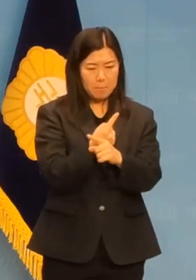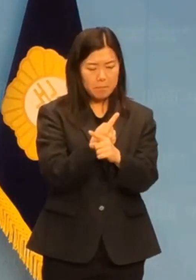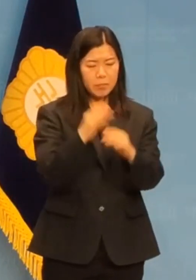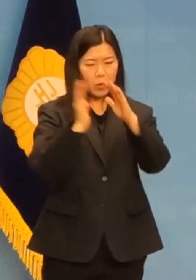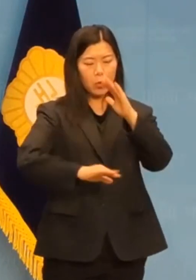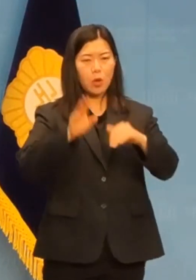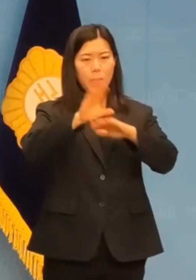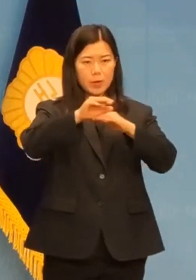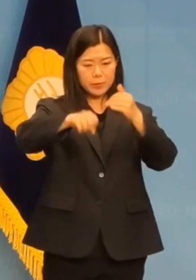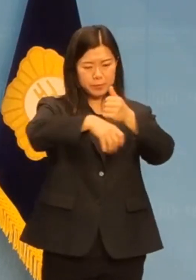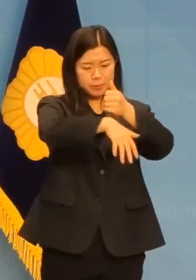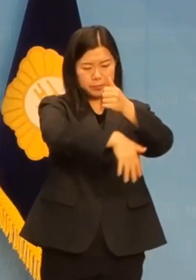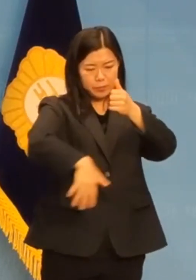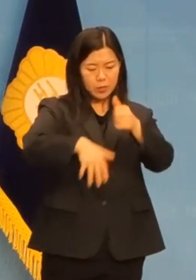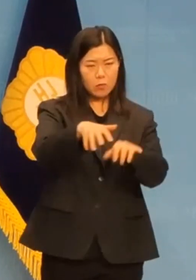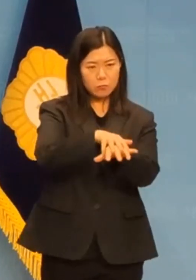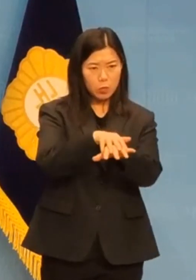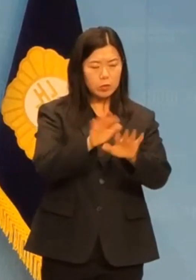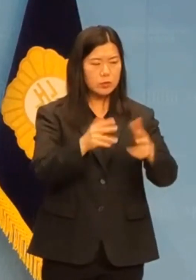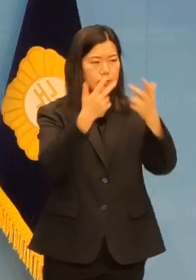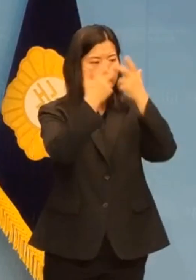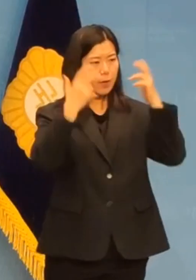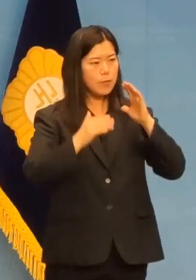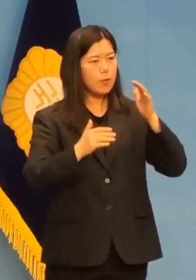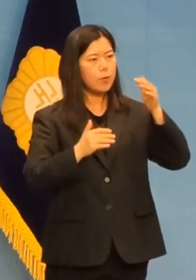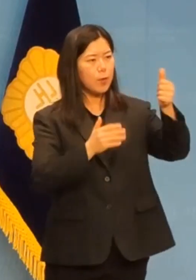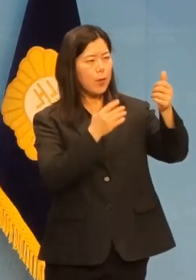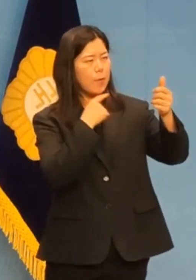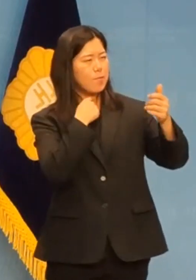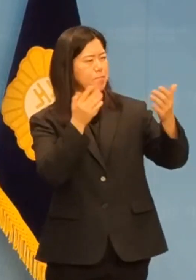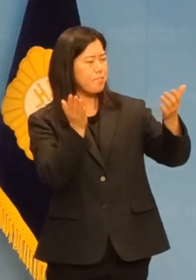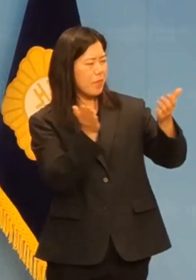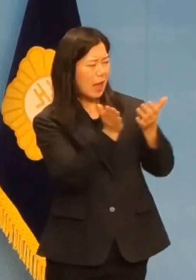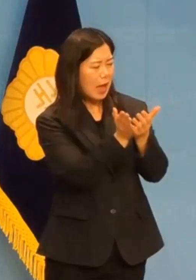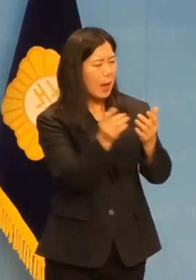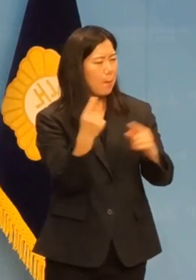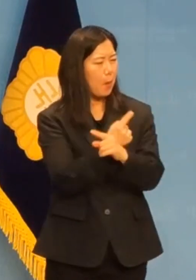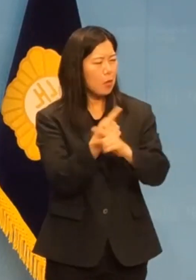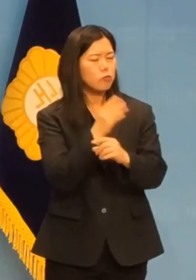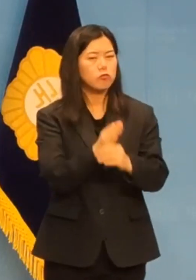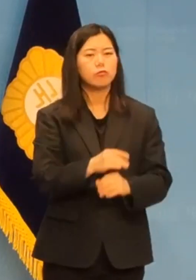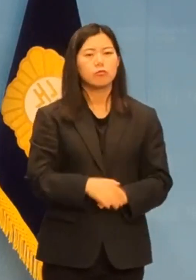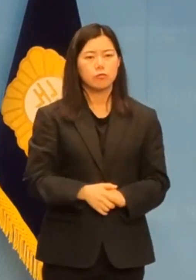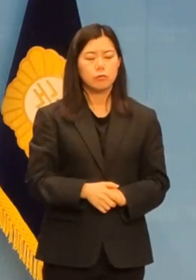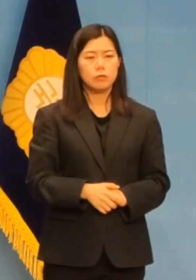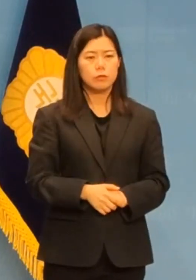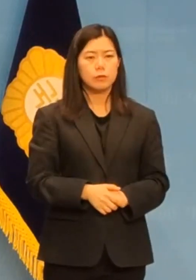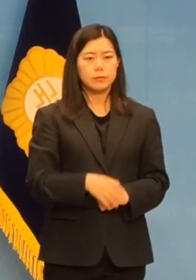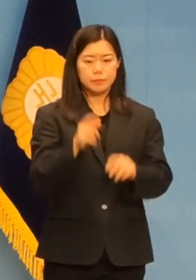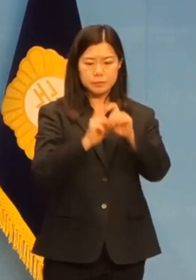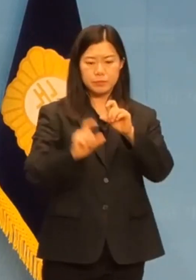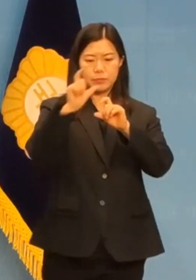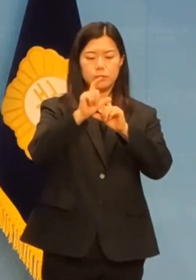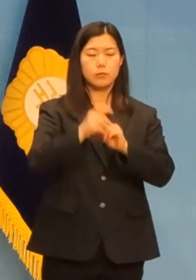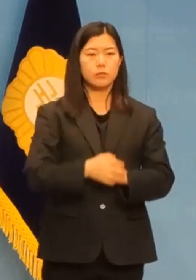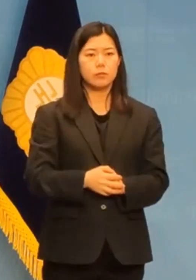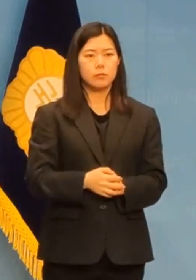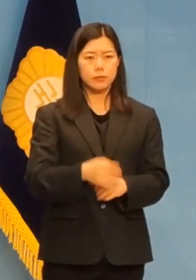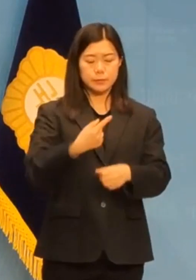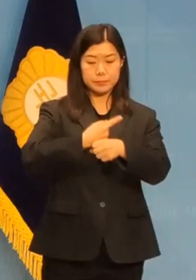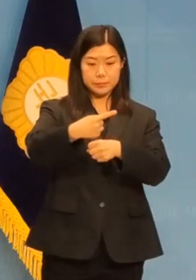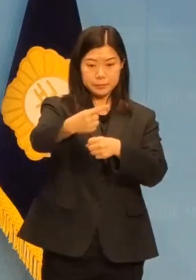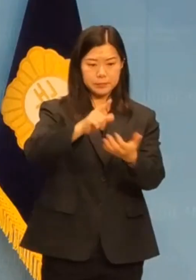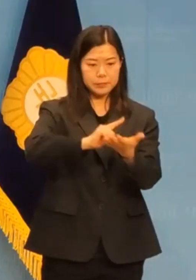공영방송의 지배구조를 이재명 정권의 입맛에 맞게 바꾸고 있습니다. 여기에 더해